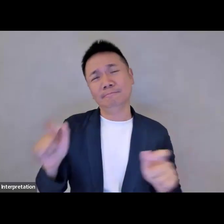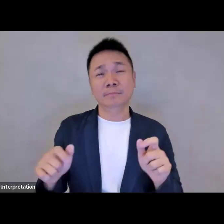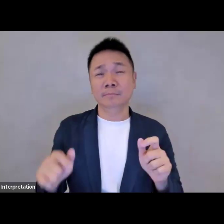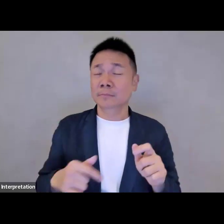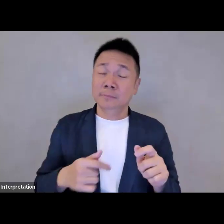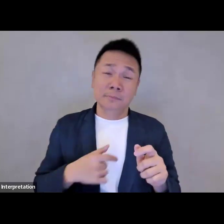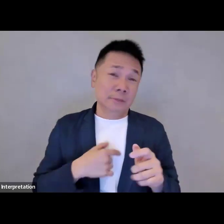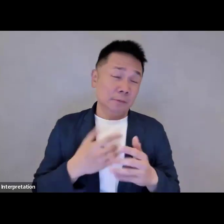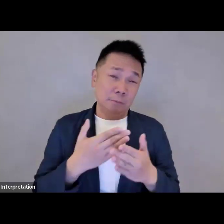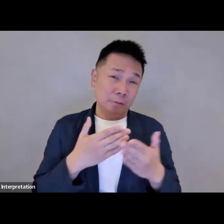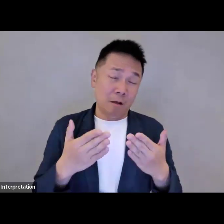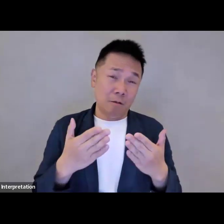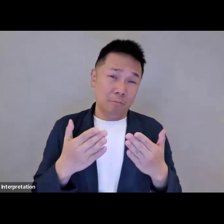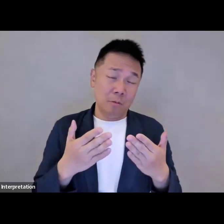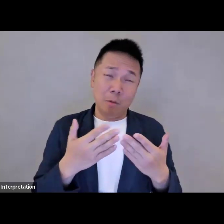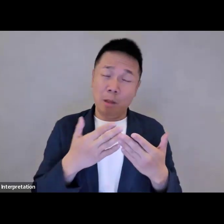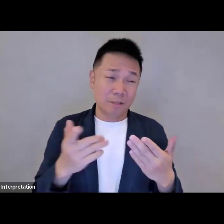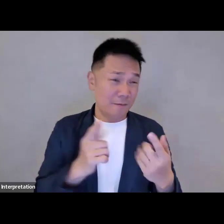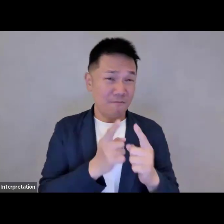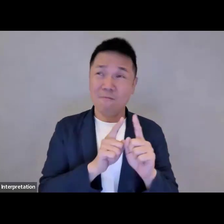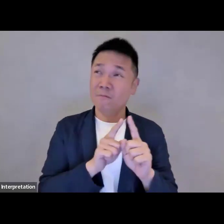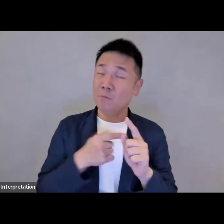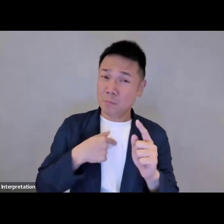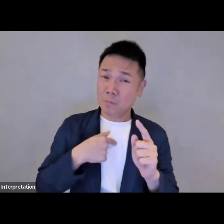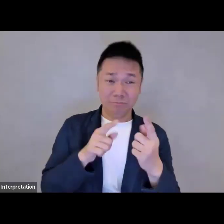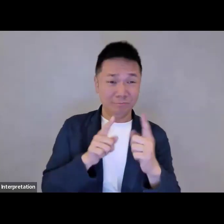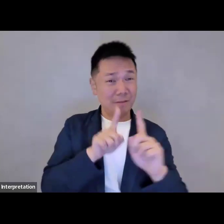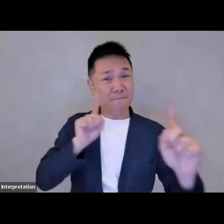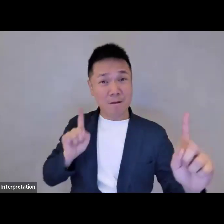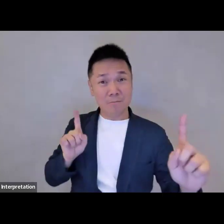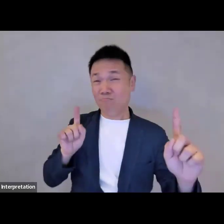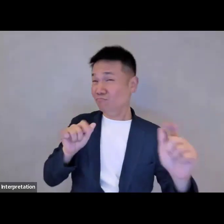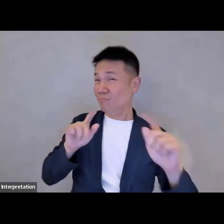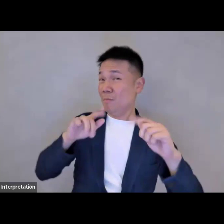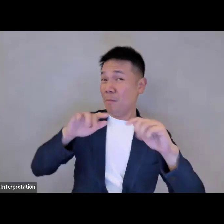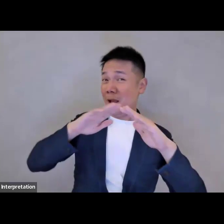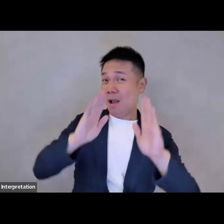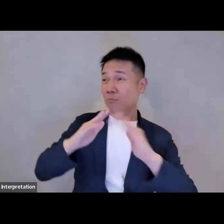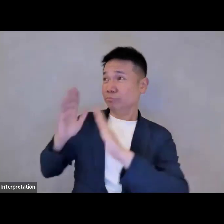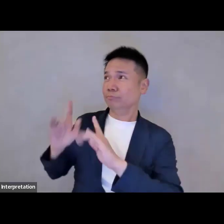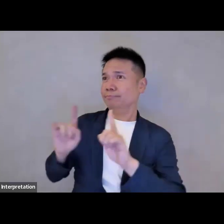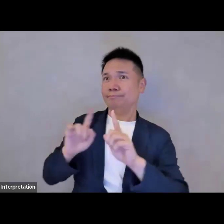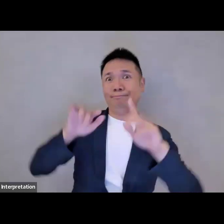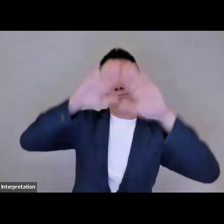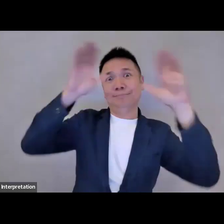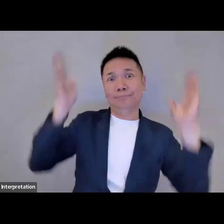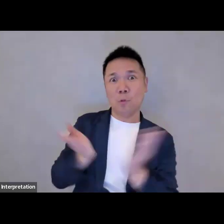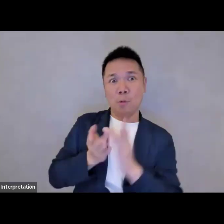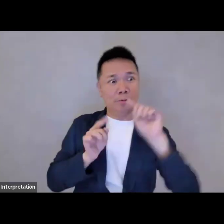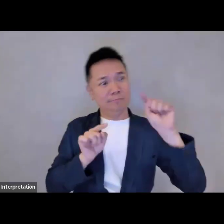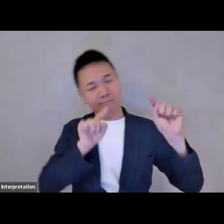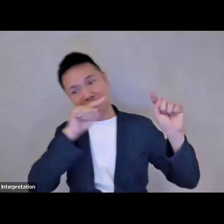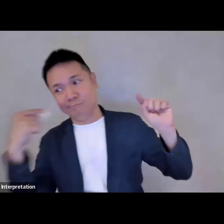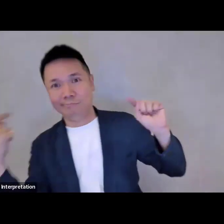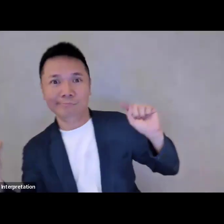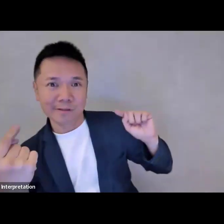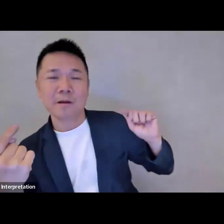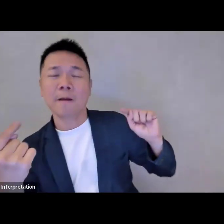而且他非常愿意的来去帮助其他人。